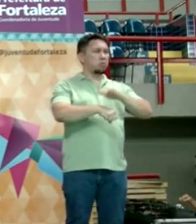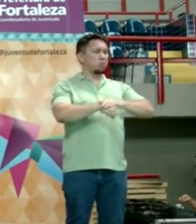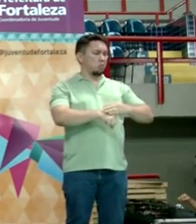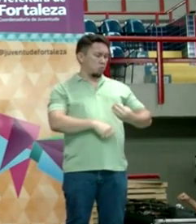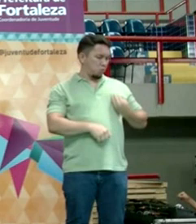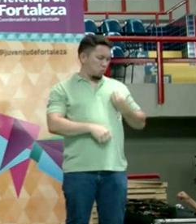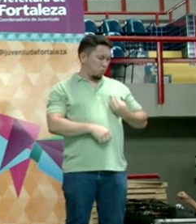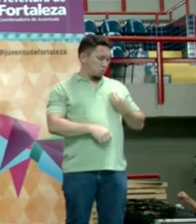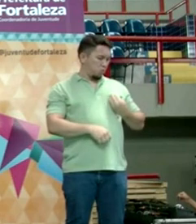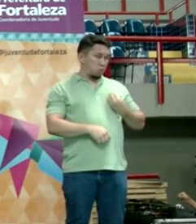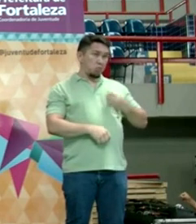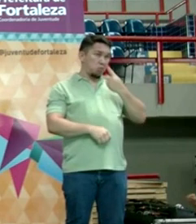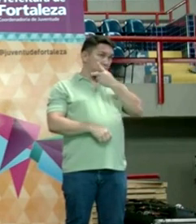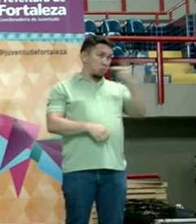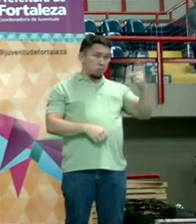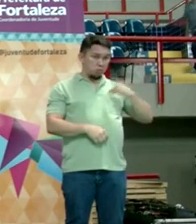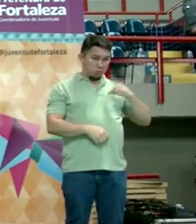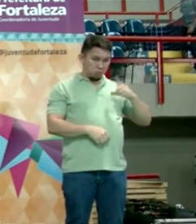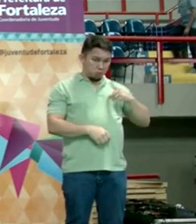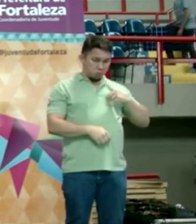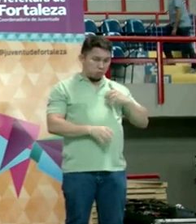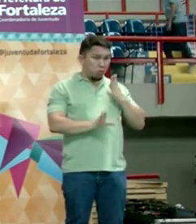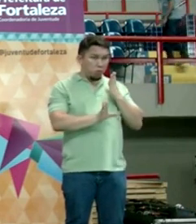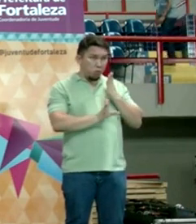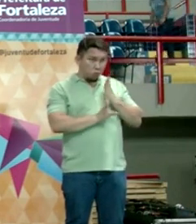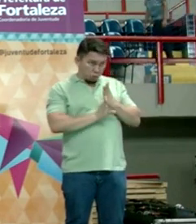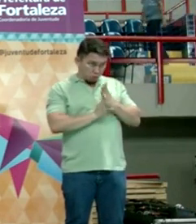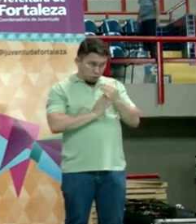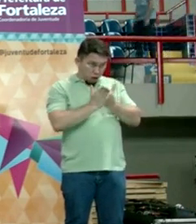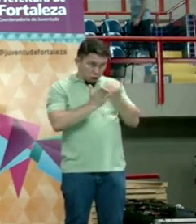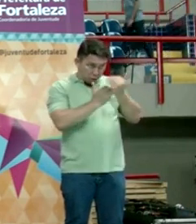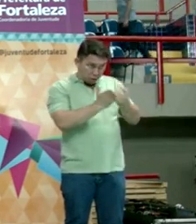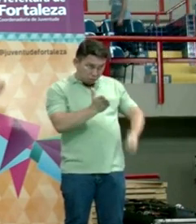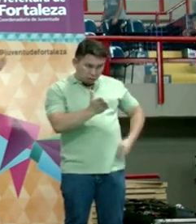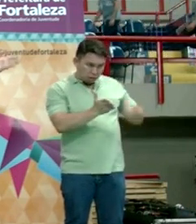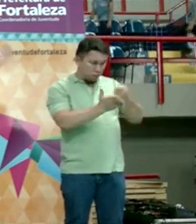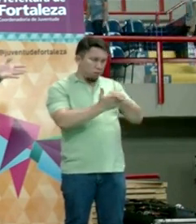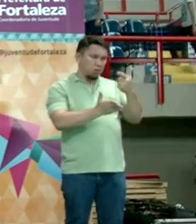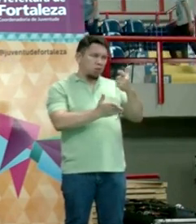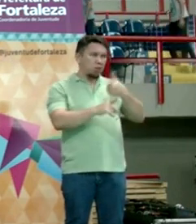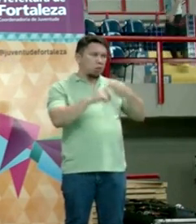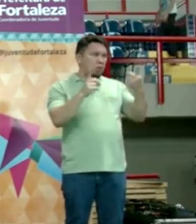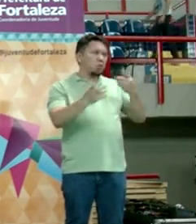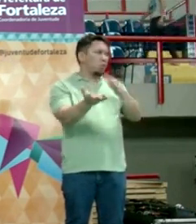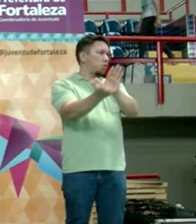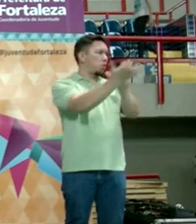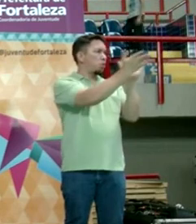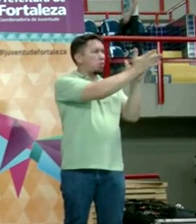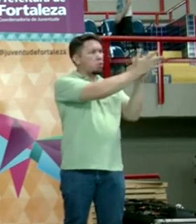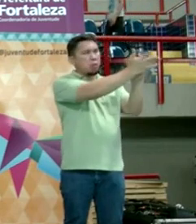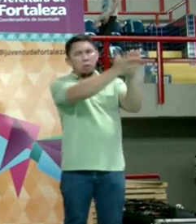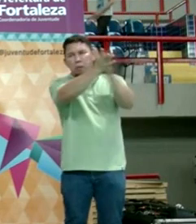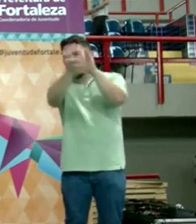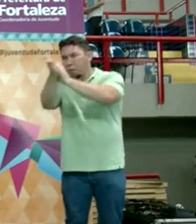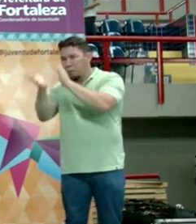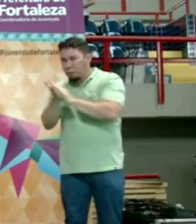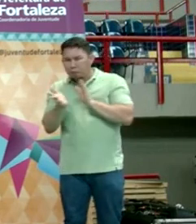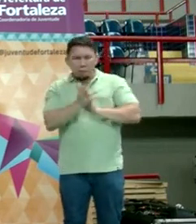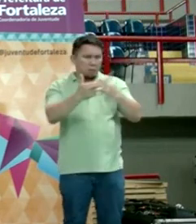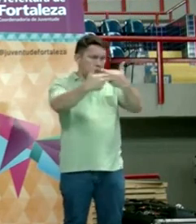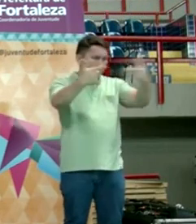pago, jamais será pago por aquilo que faz a mais. Então vamos começar com uma salva de palmas bem bacana para